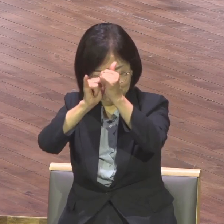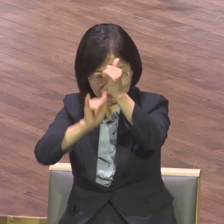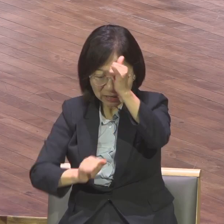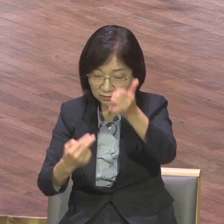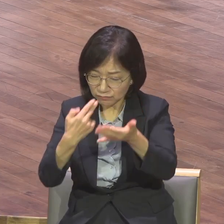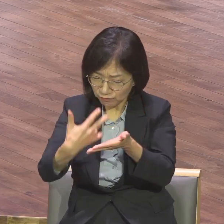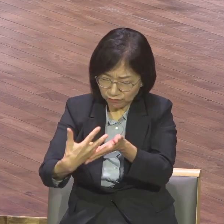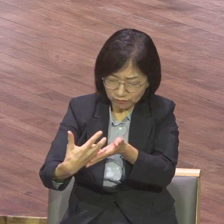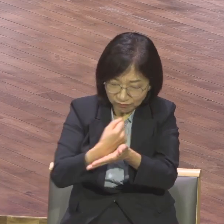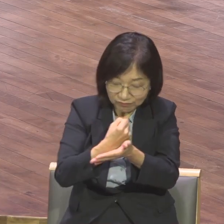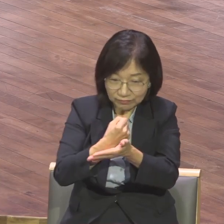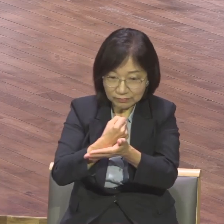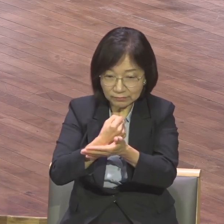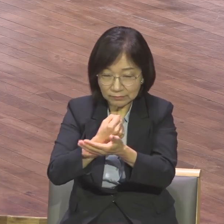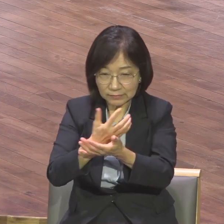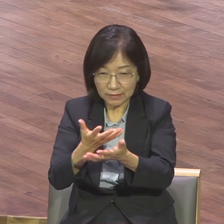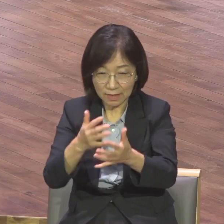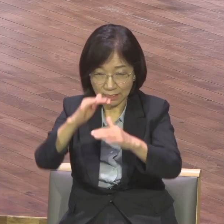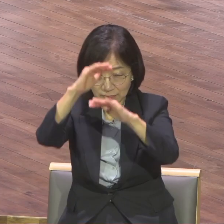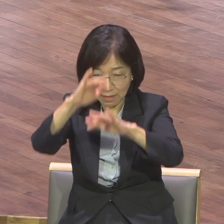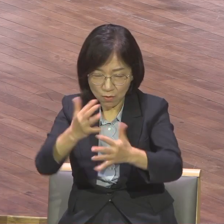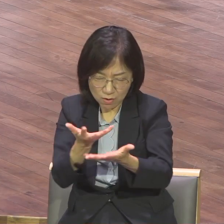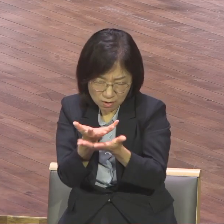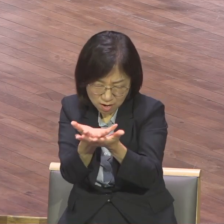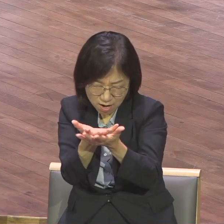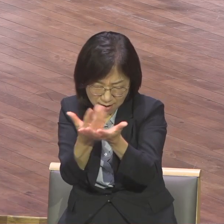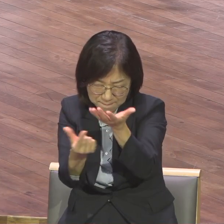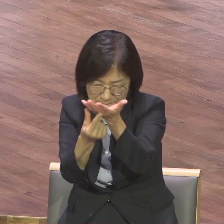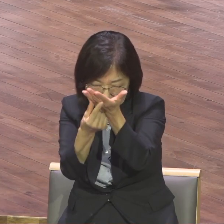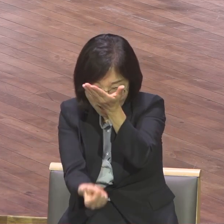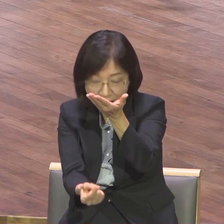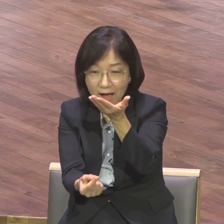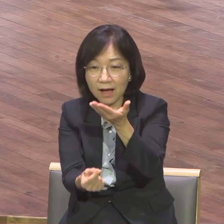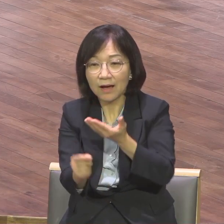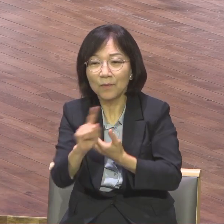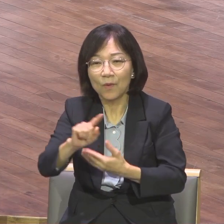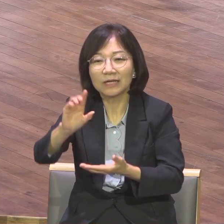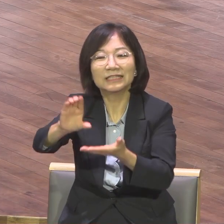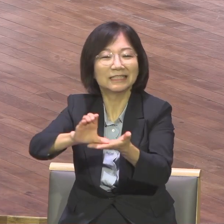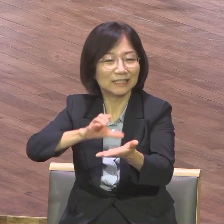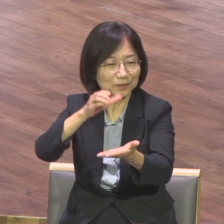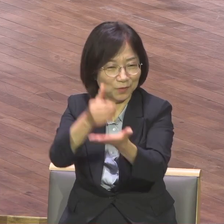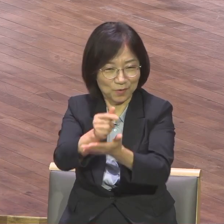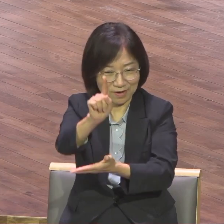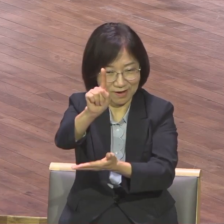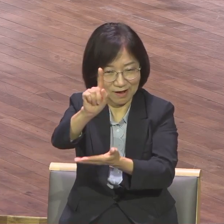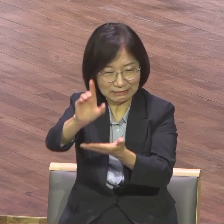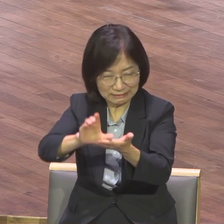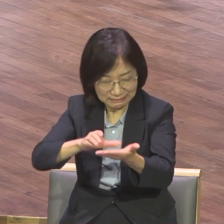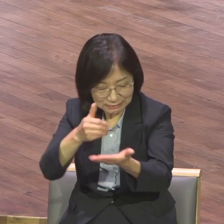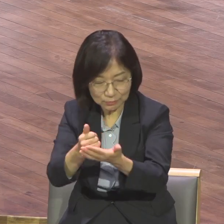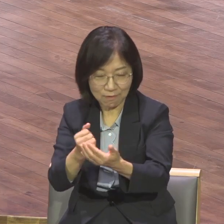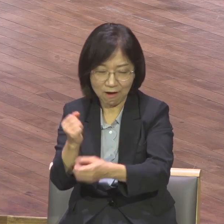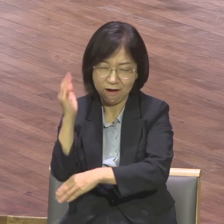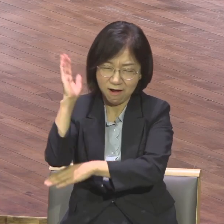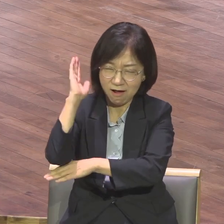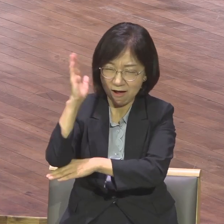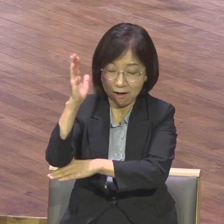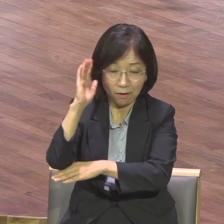것입니다. 똑같아요. 구약을 그리스도로 본 것입니다. 이 세 사람 모두